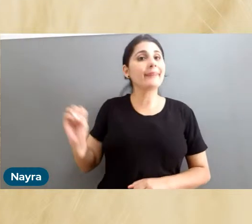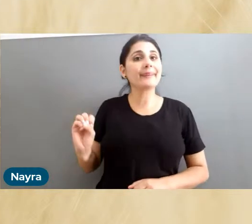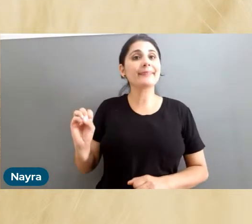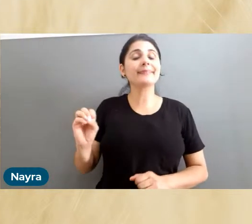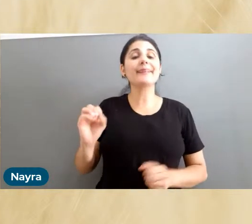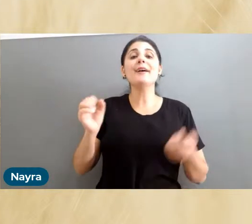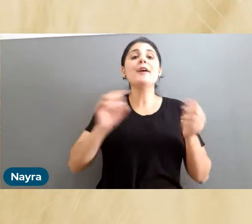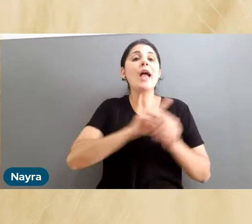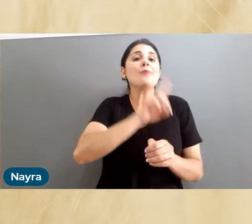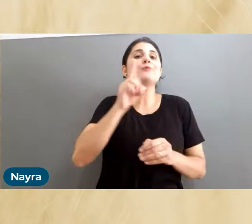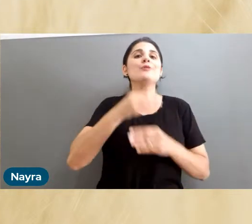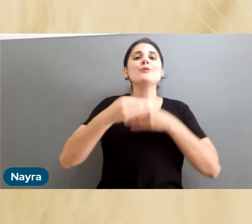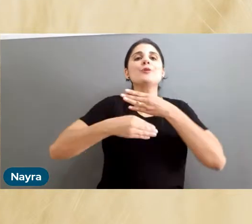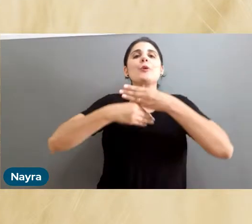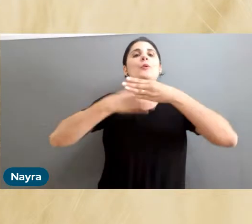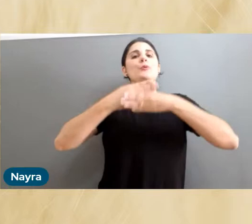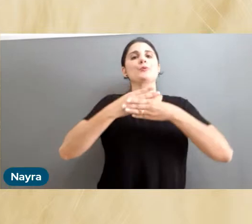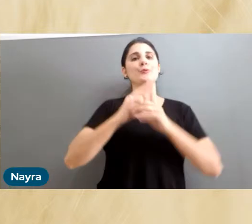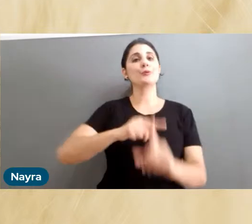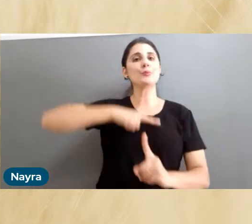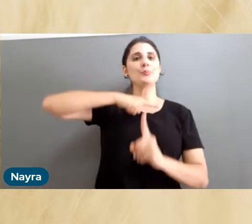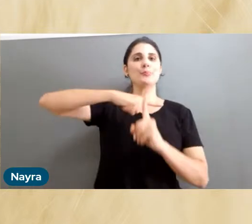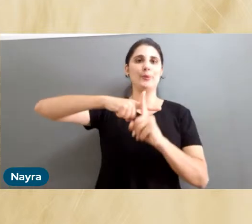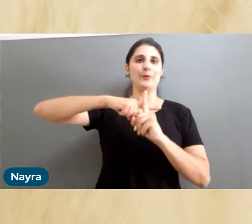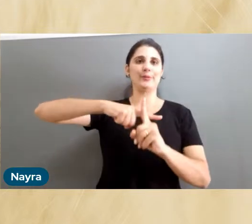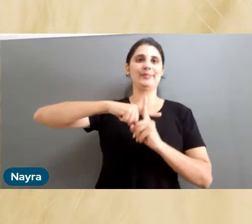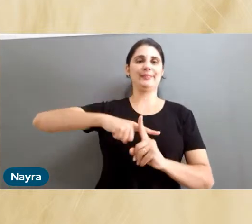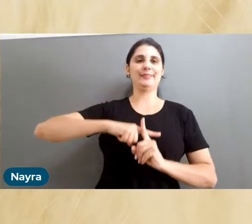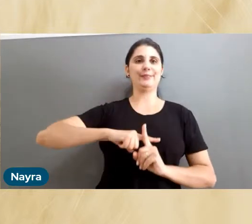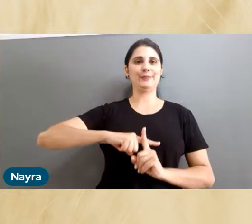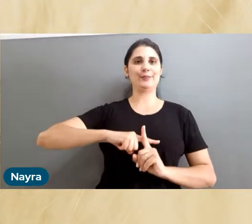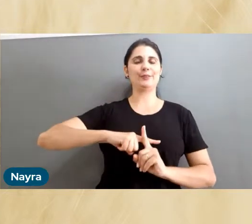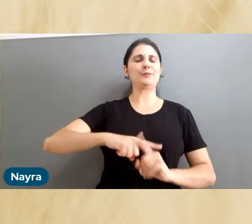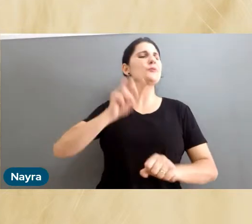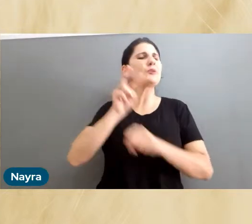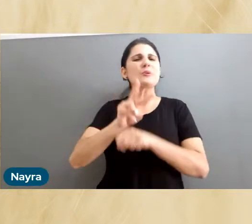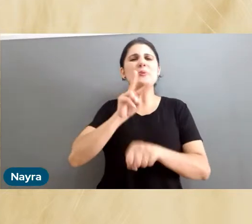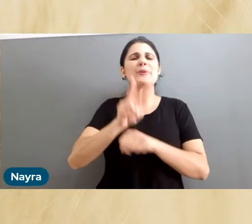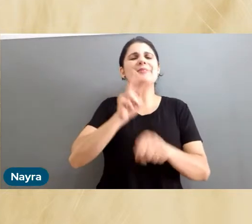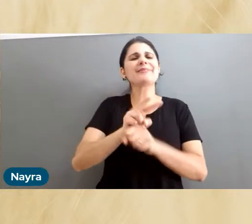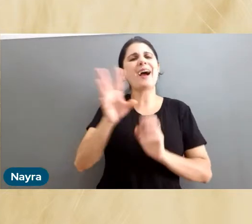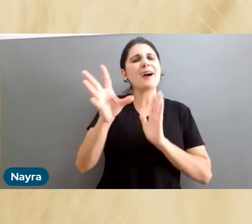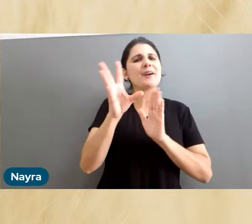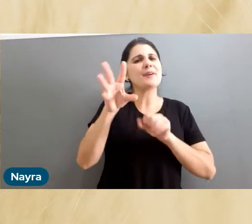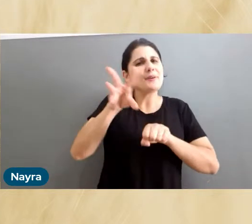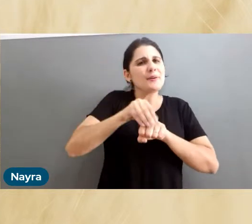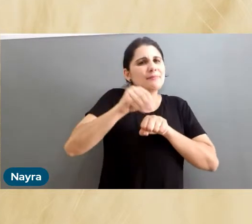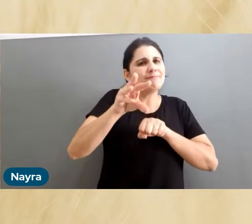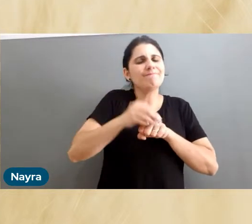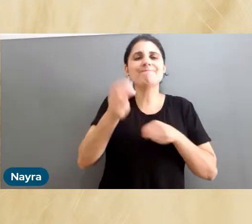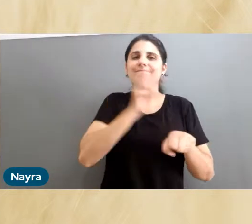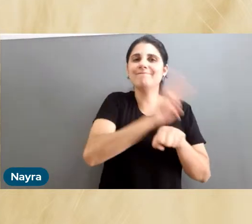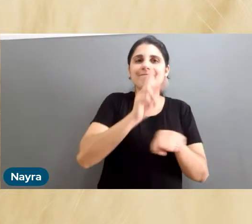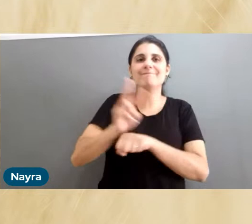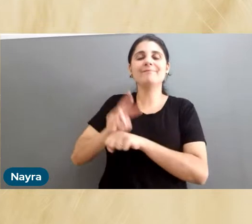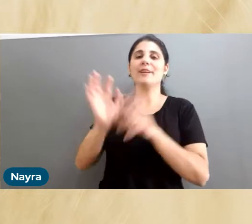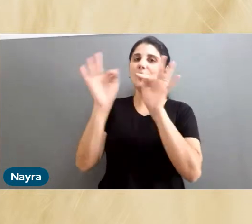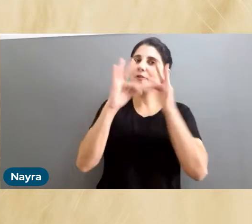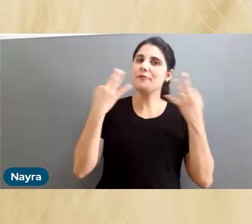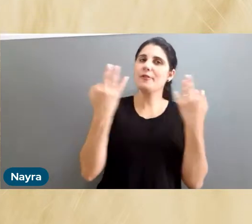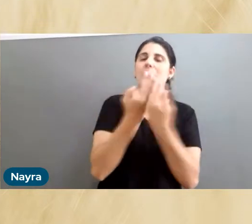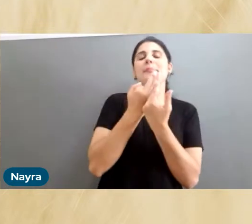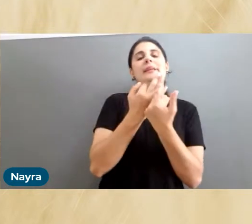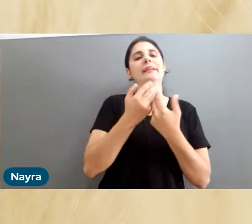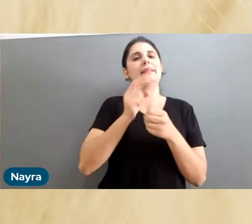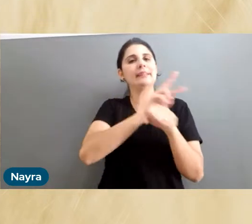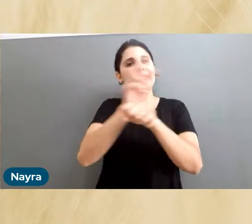construção de algo positivo. Cuidar de nós, cuidar do nosso conhecimento. zelar pela nossa família mais próxima,